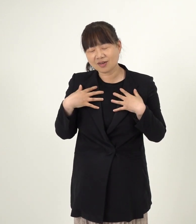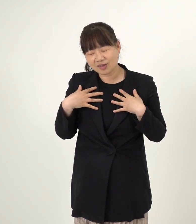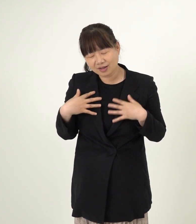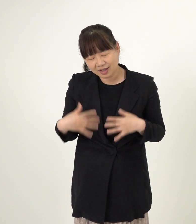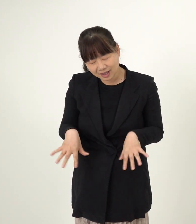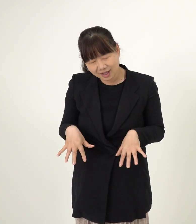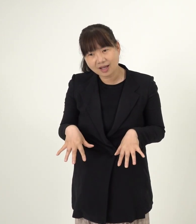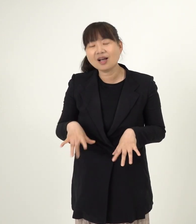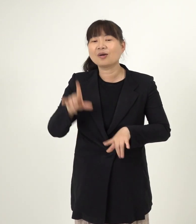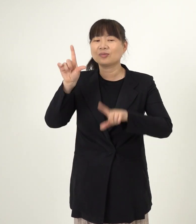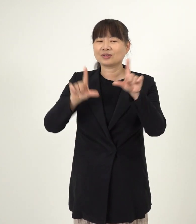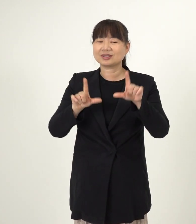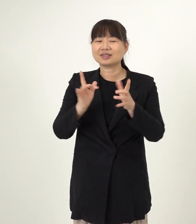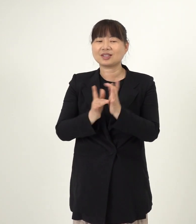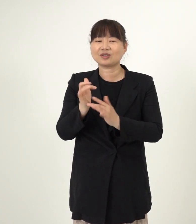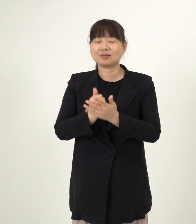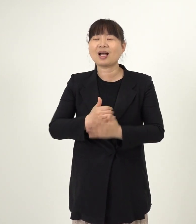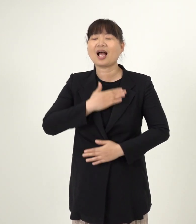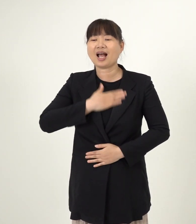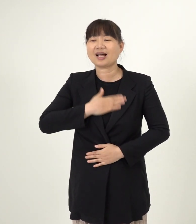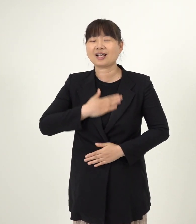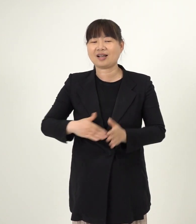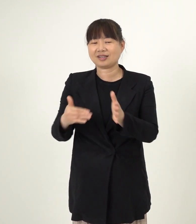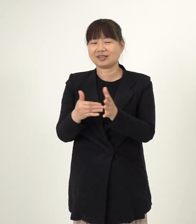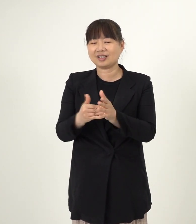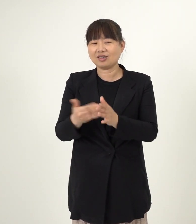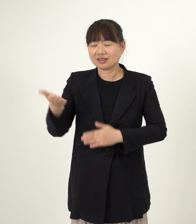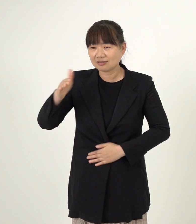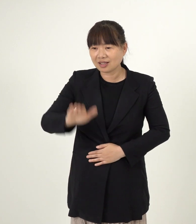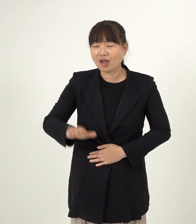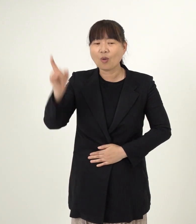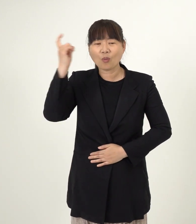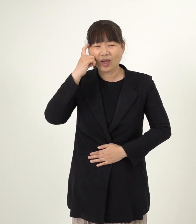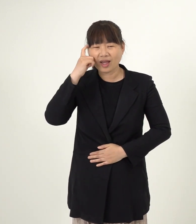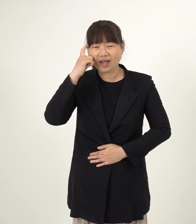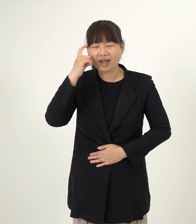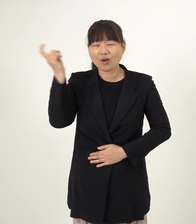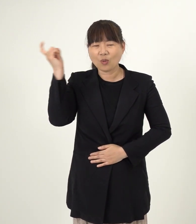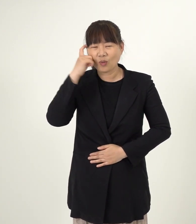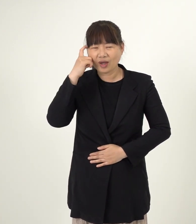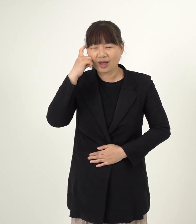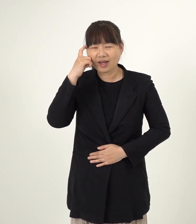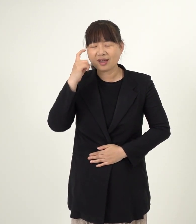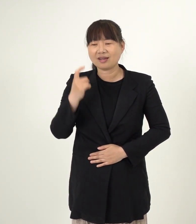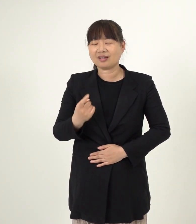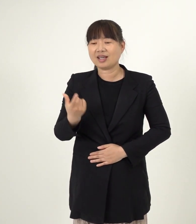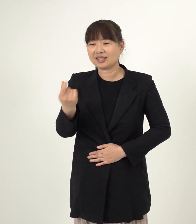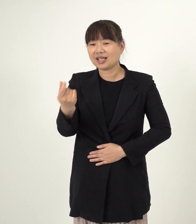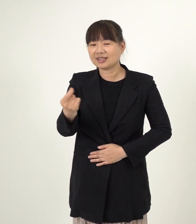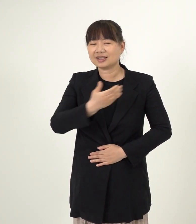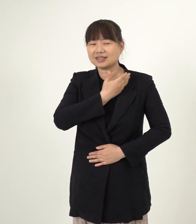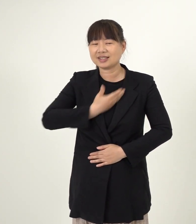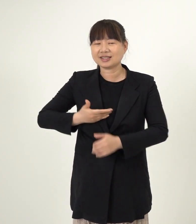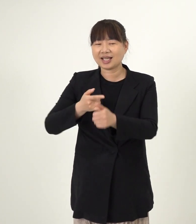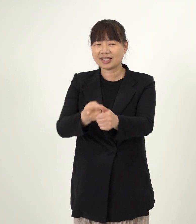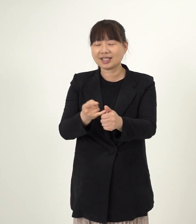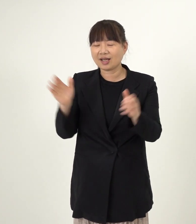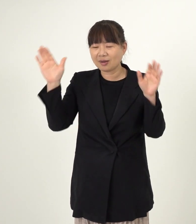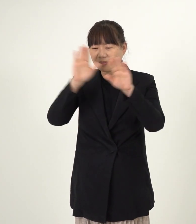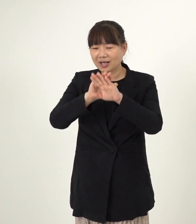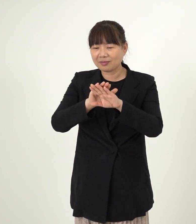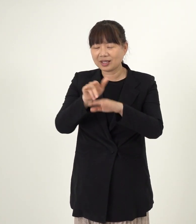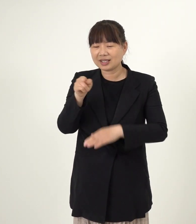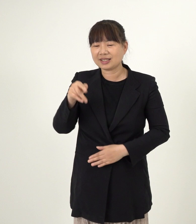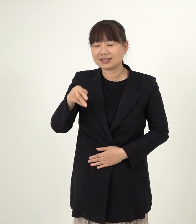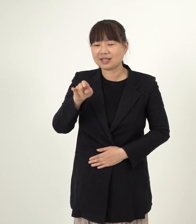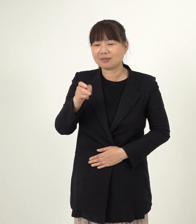연약한 상태인 걸 예수님이 아세요. 그런데 왜 하필 그런 제자들을 굳이 그 밤에 그